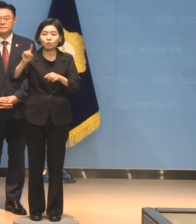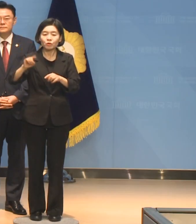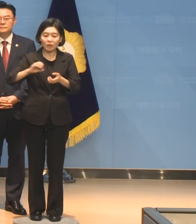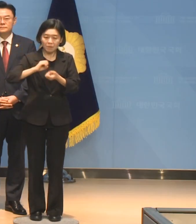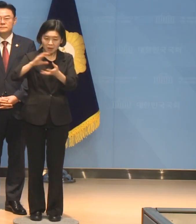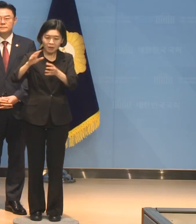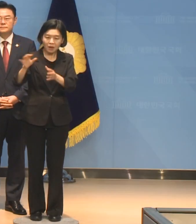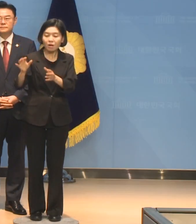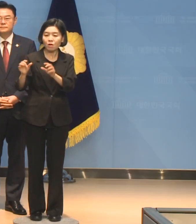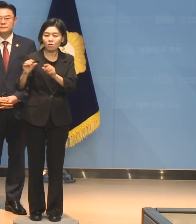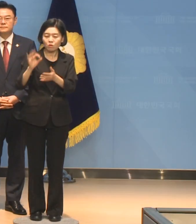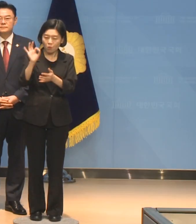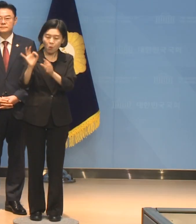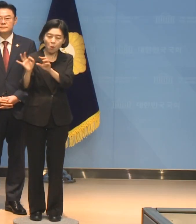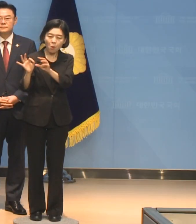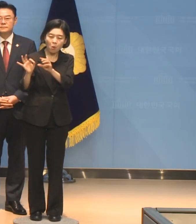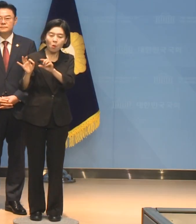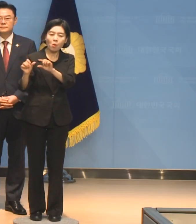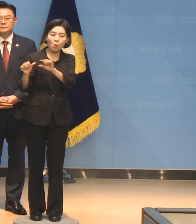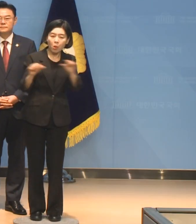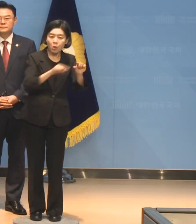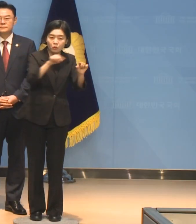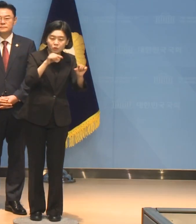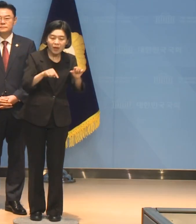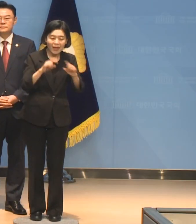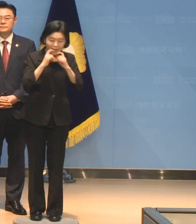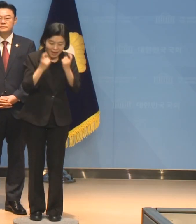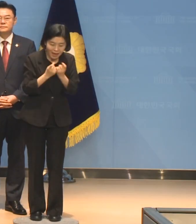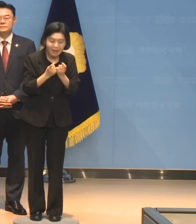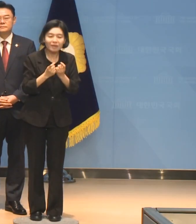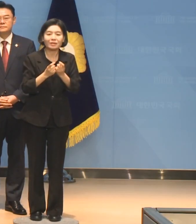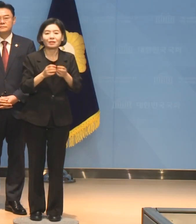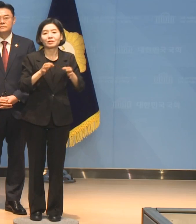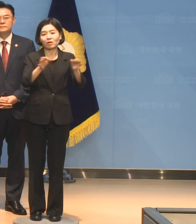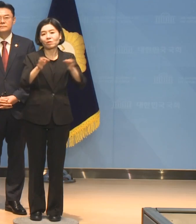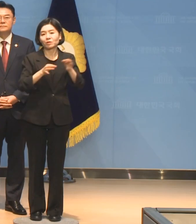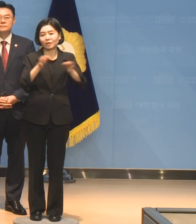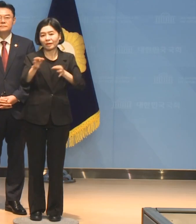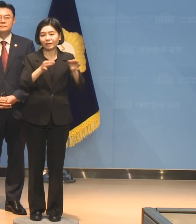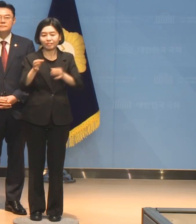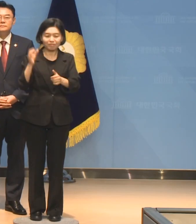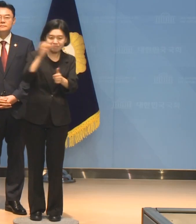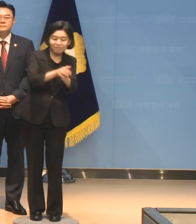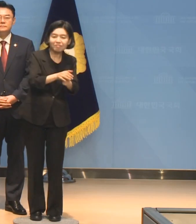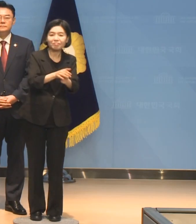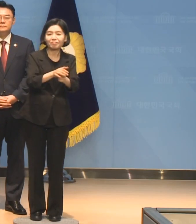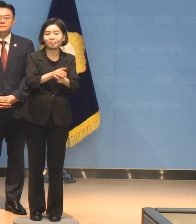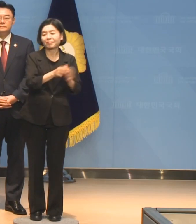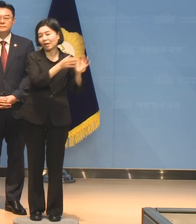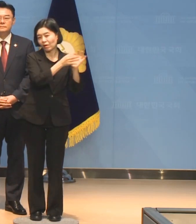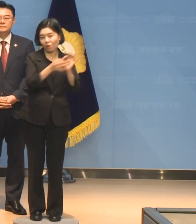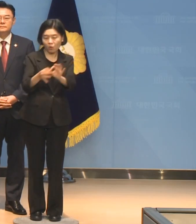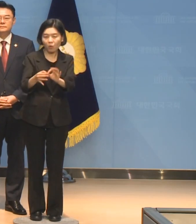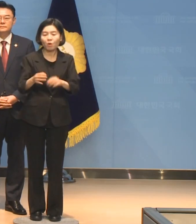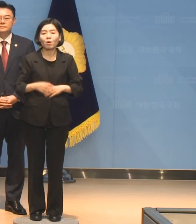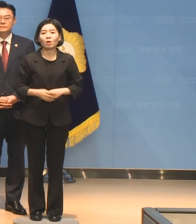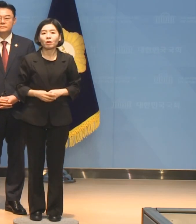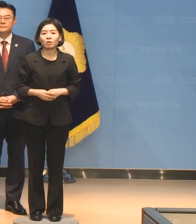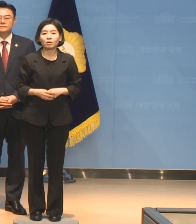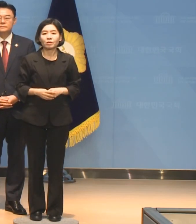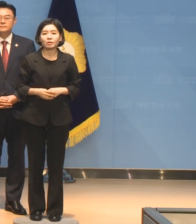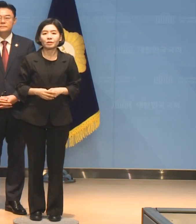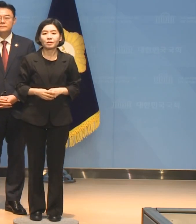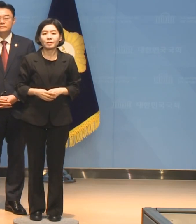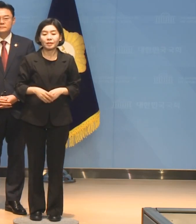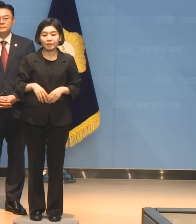이런 여러 가지 비용들을 자영업자에게 전가하는 그런 구조가 방치되고 있는 겁니다.